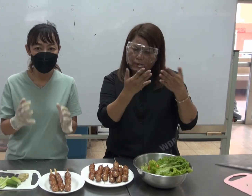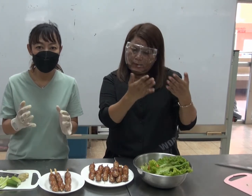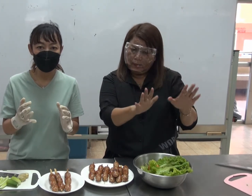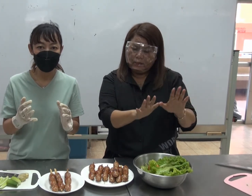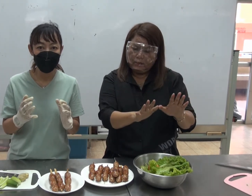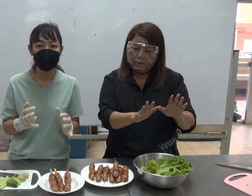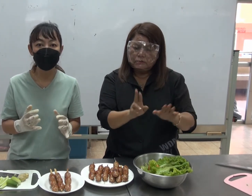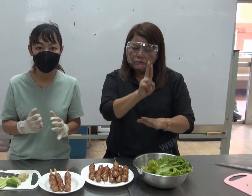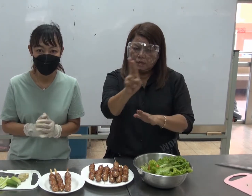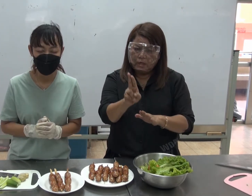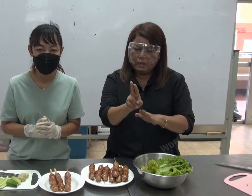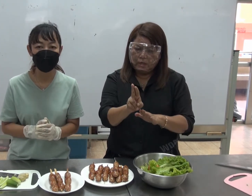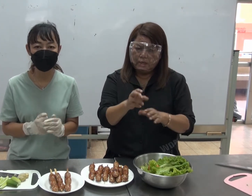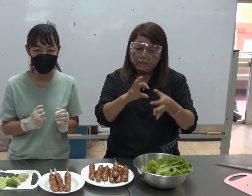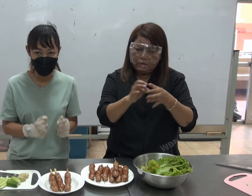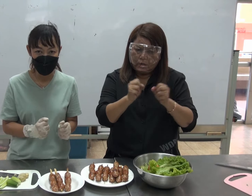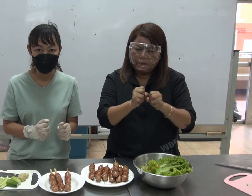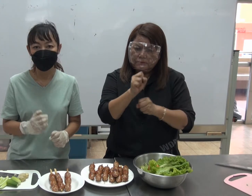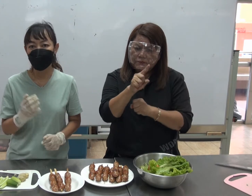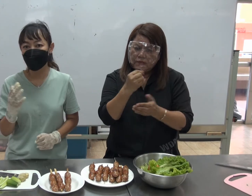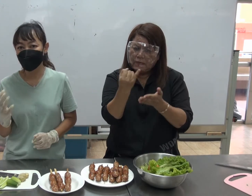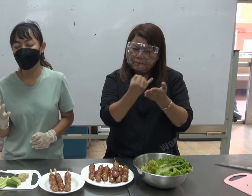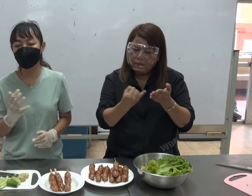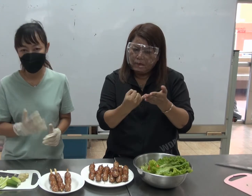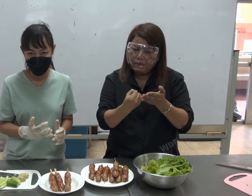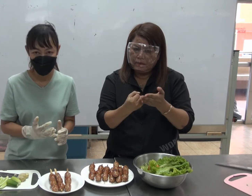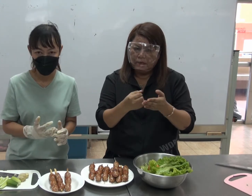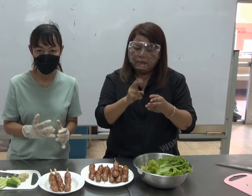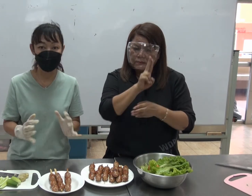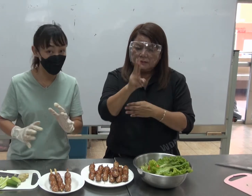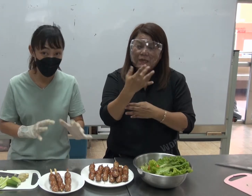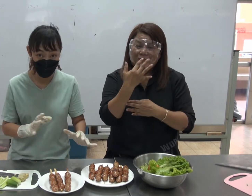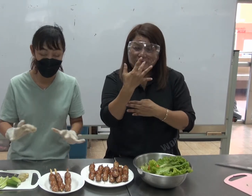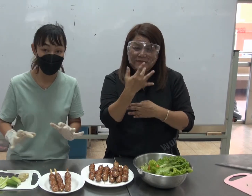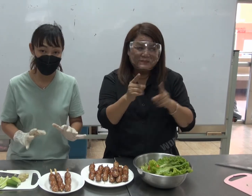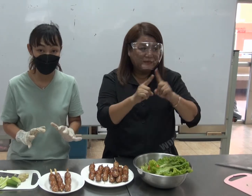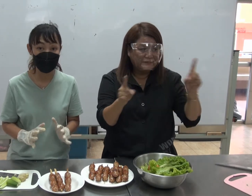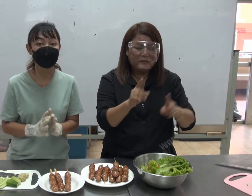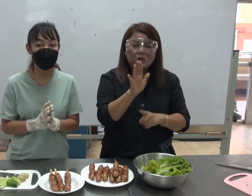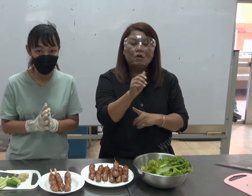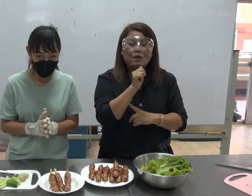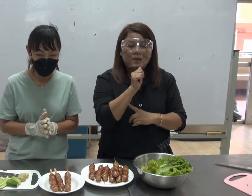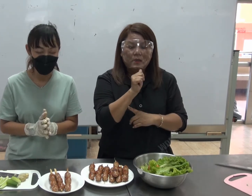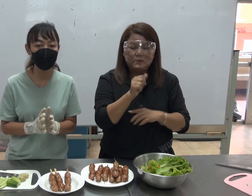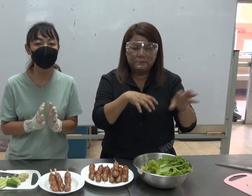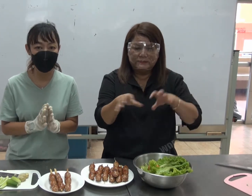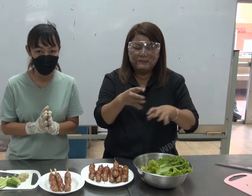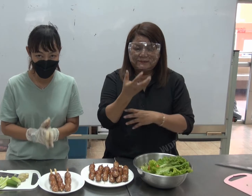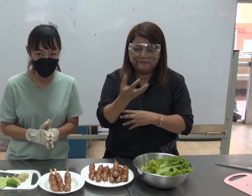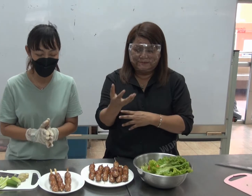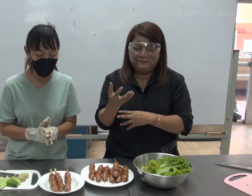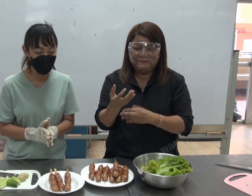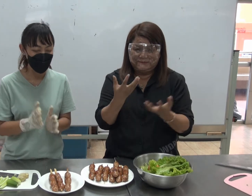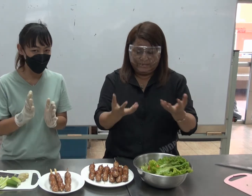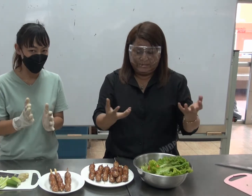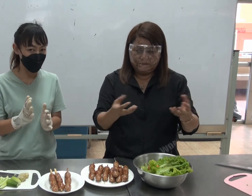ใช้หลักองค์ประกอบสินนะคะเข้ามาจัดจานและการใช้สีสันของอาหารนะคะเข้ามาจัดจานครูเคยสอนไปแล้ว